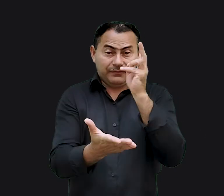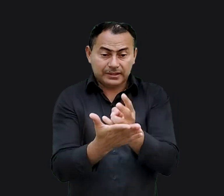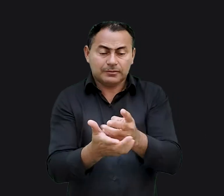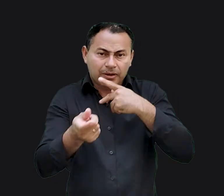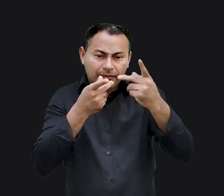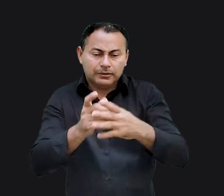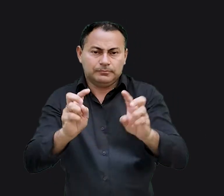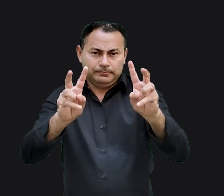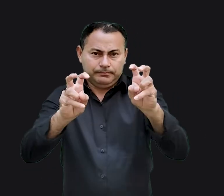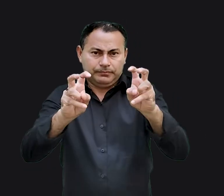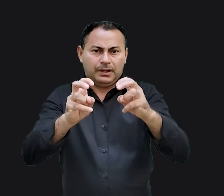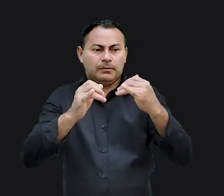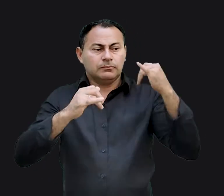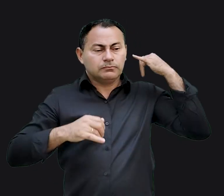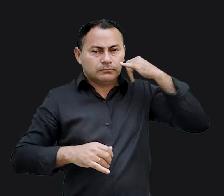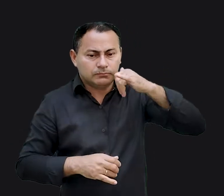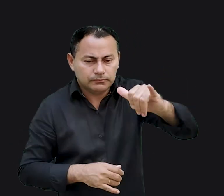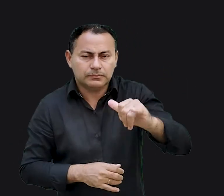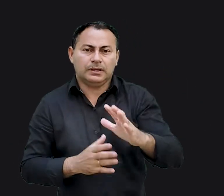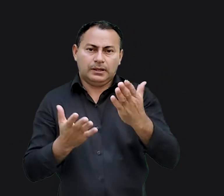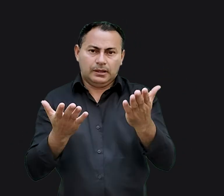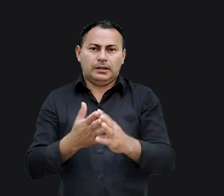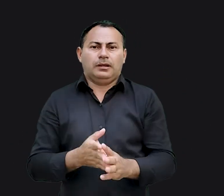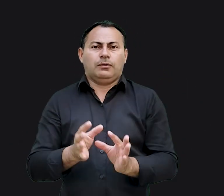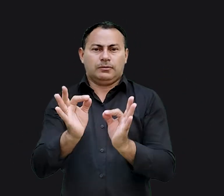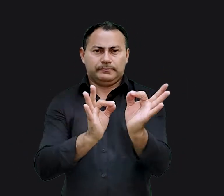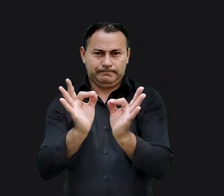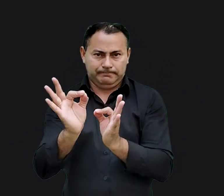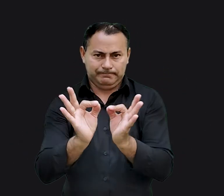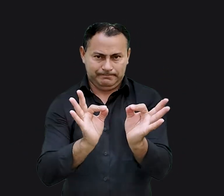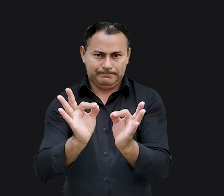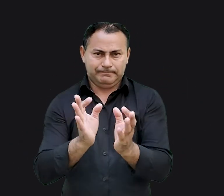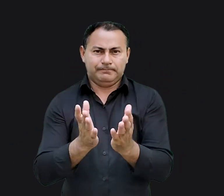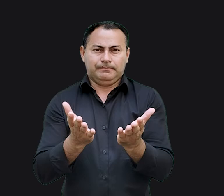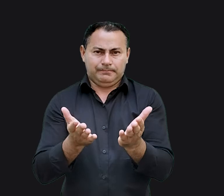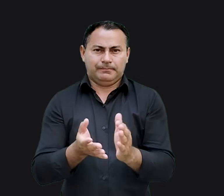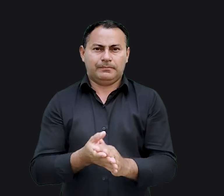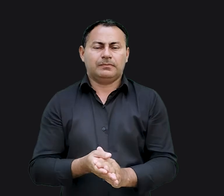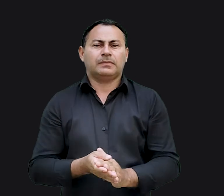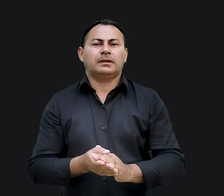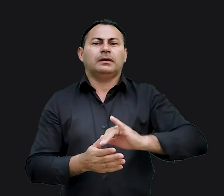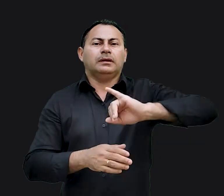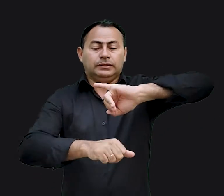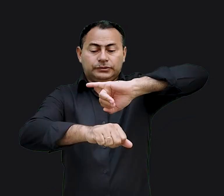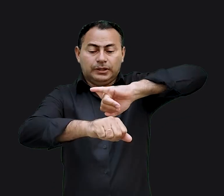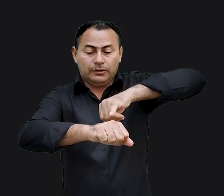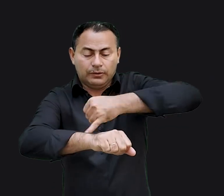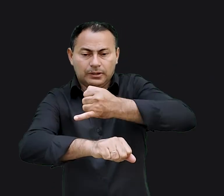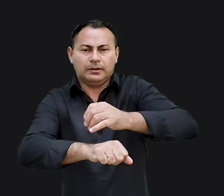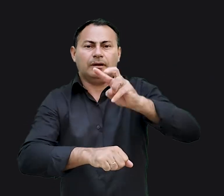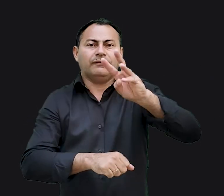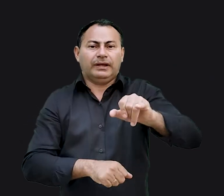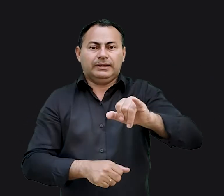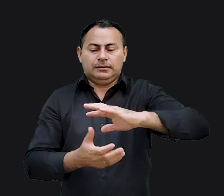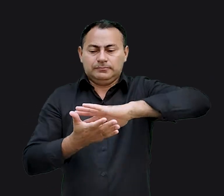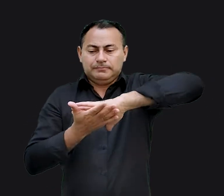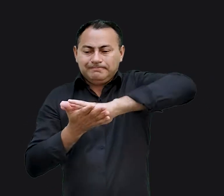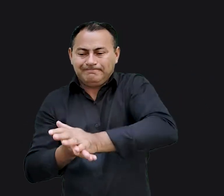vezes. O tema de sua profecia, que por sinal é muito organizada, é Jerusalém vai ser